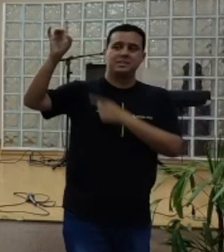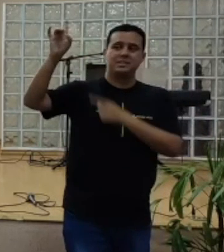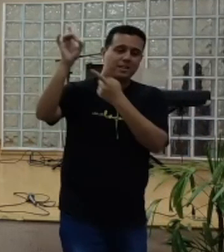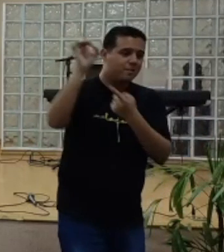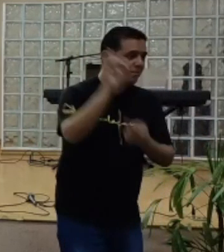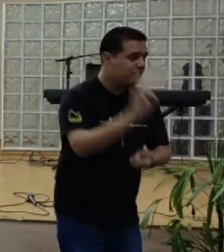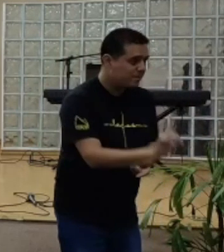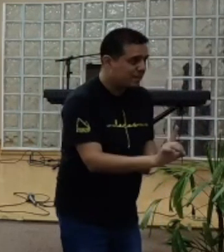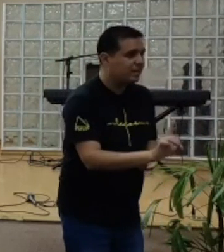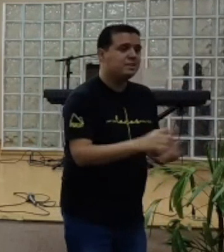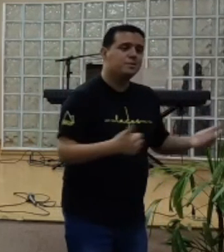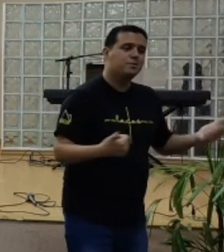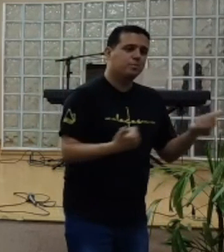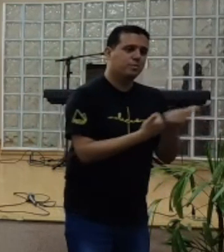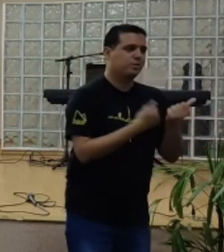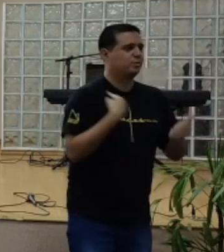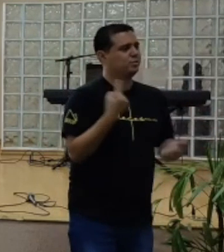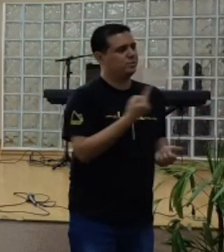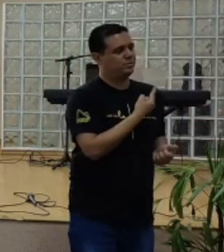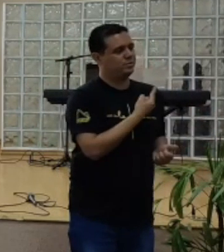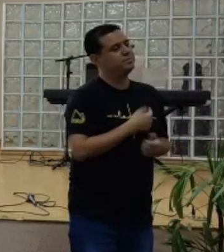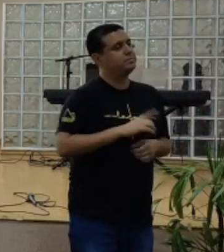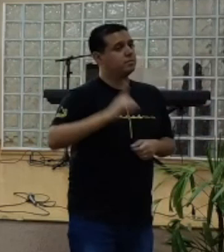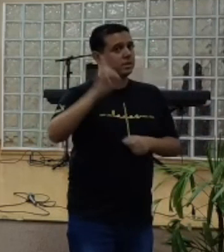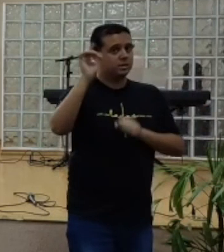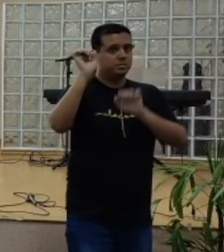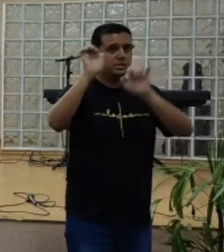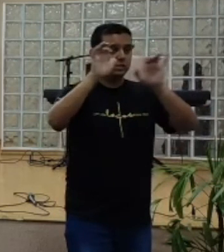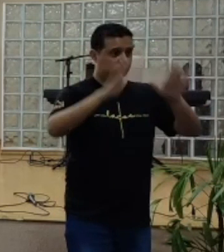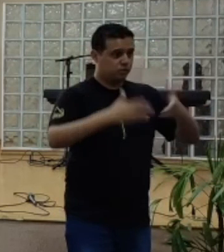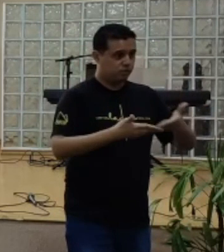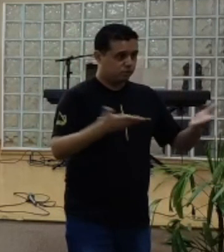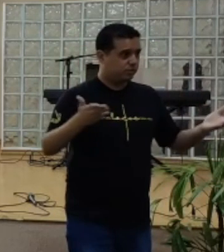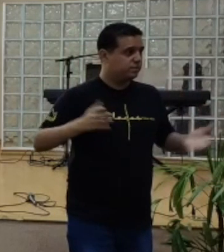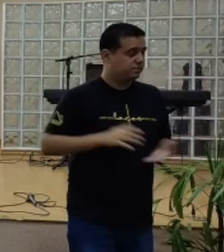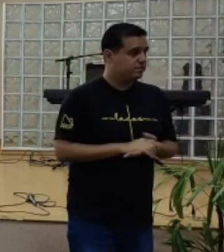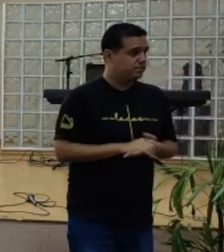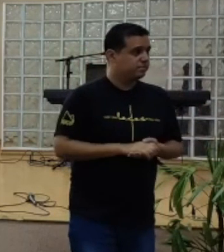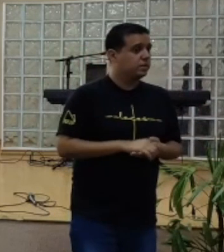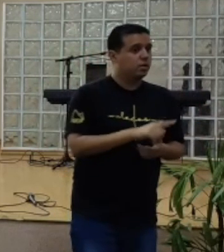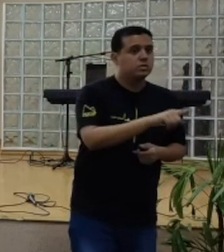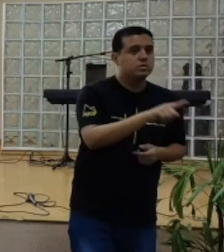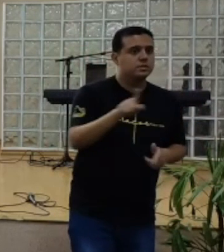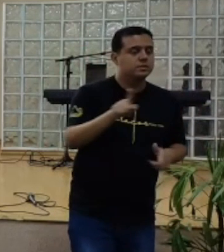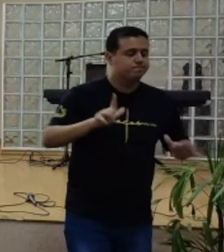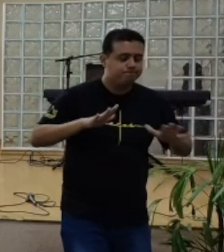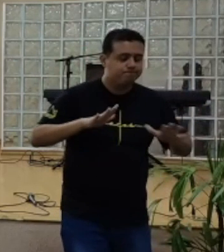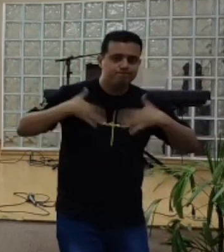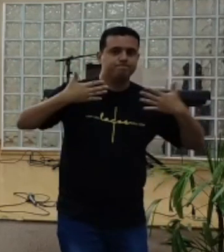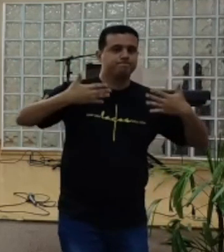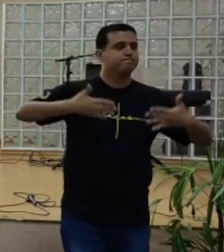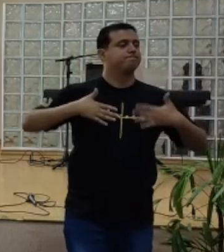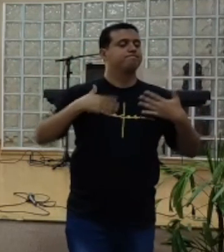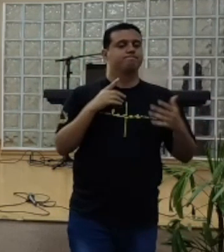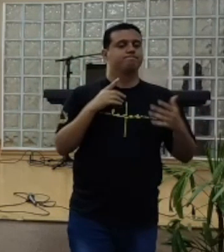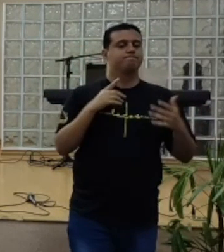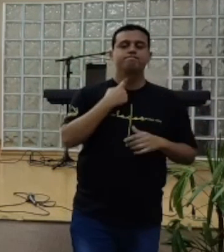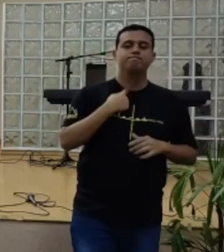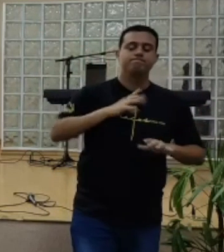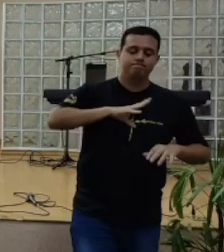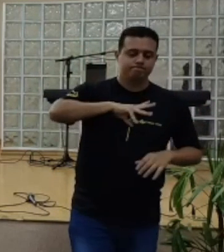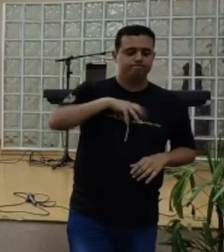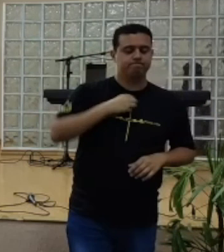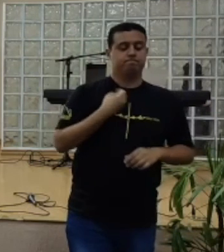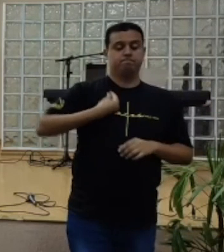em nosso lugar. Que Deus assim abençoe a igreja, que os motive a ter uma vida de santidade